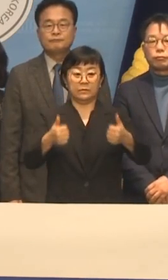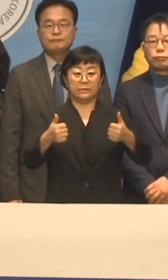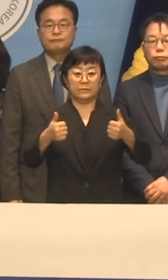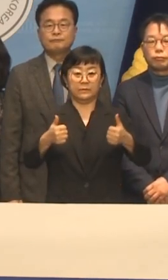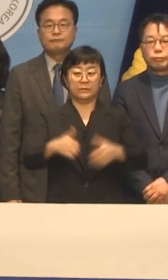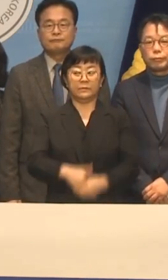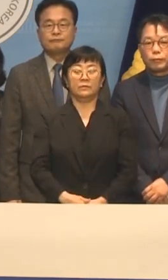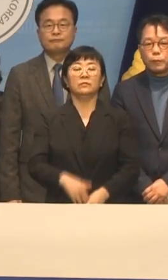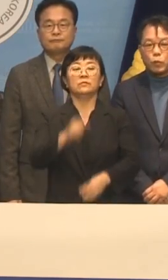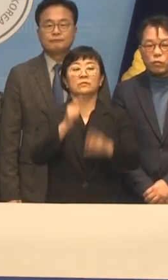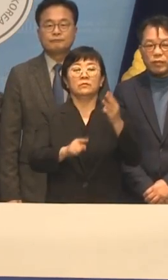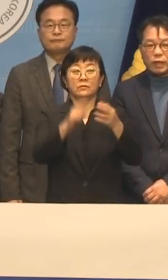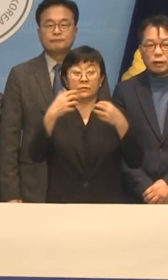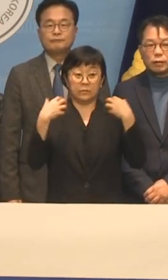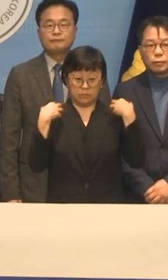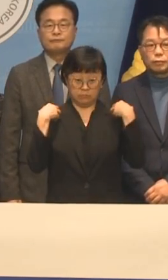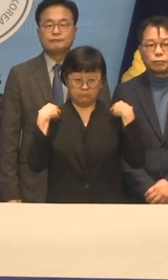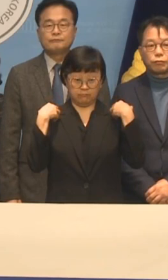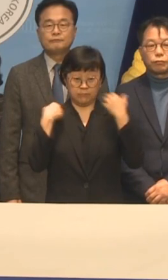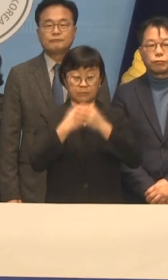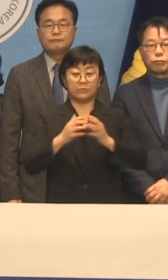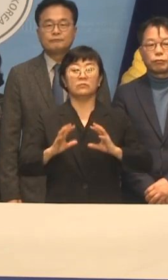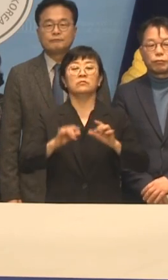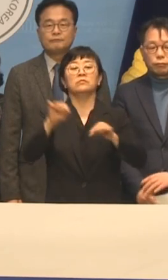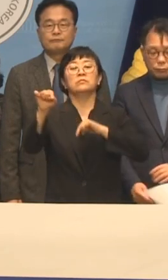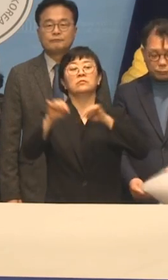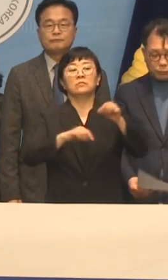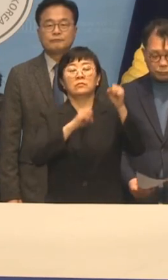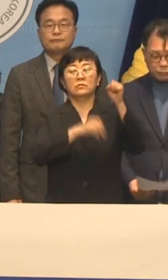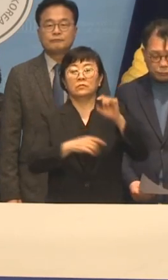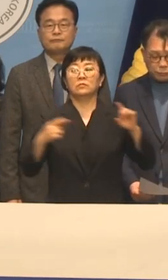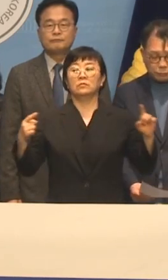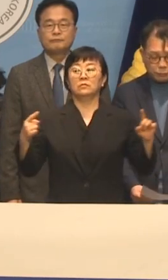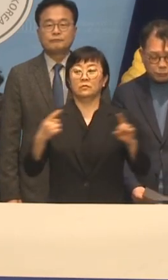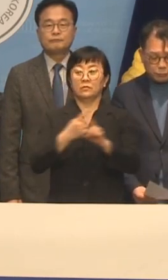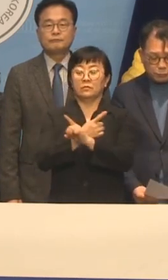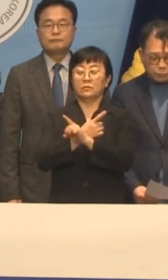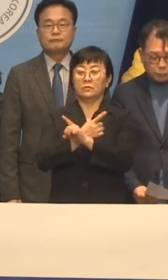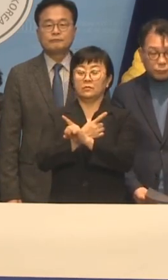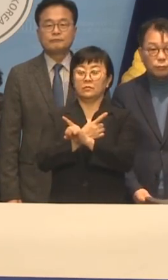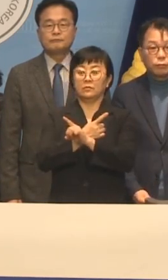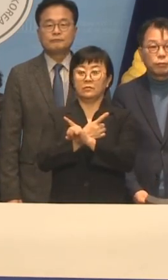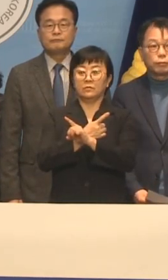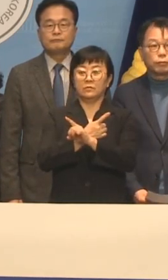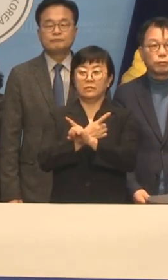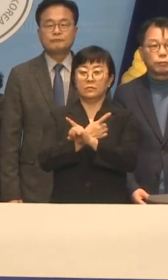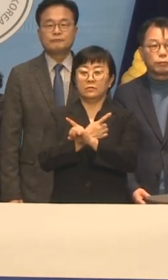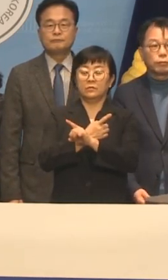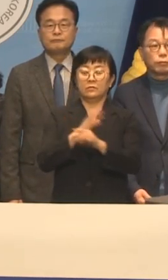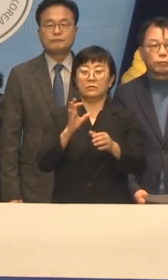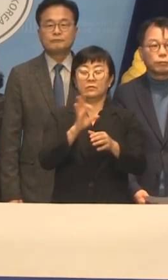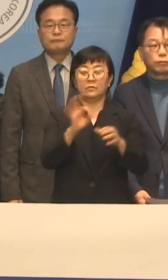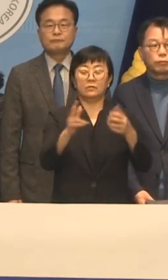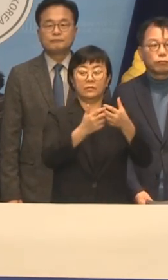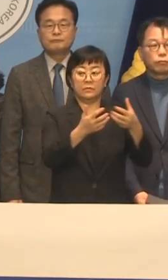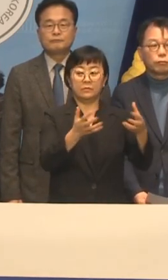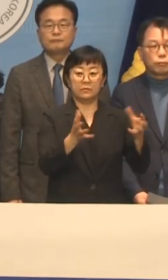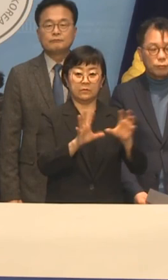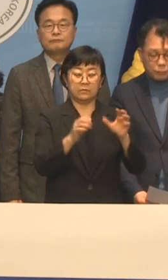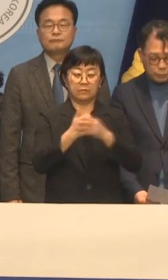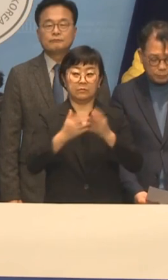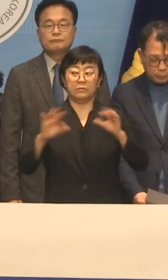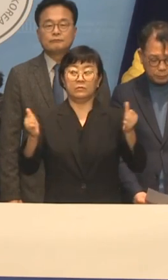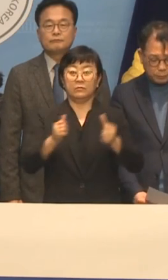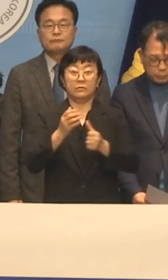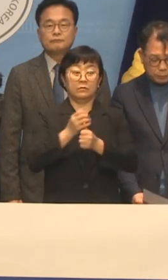심판입니다. 윤석열 정권은 국정기조를 바꾸라는 말을 한 야당 국회의원